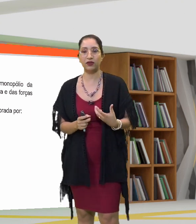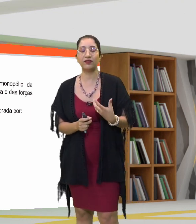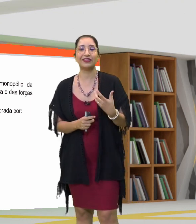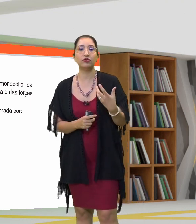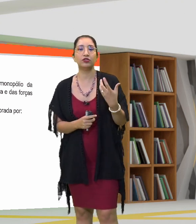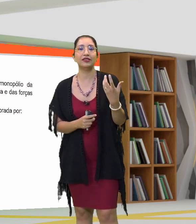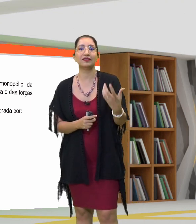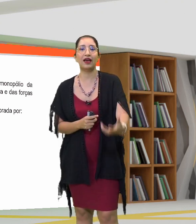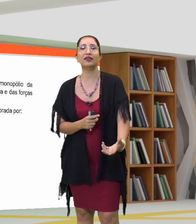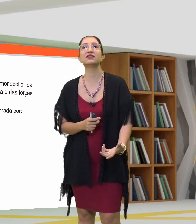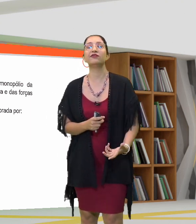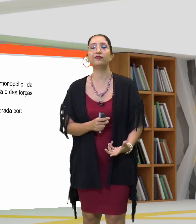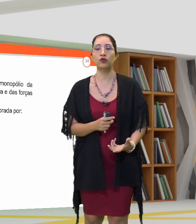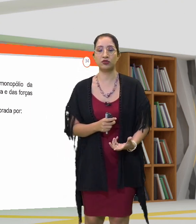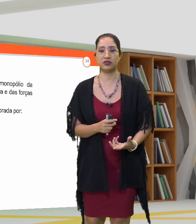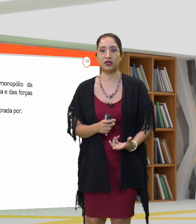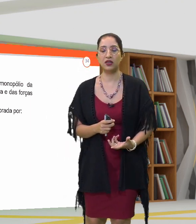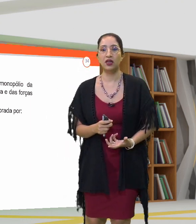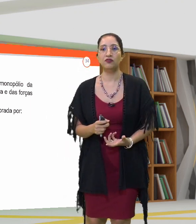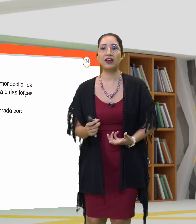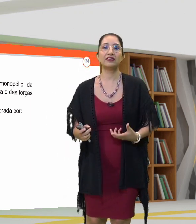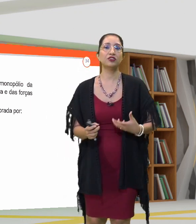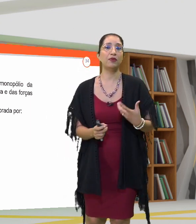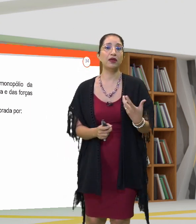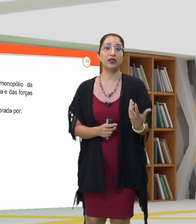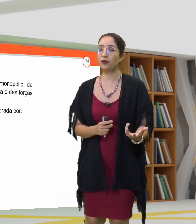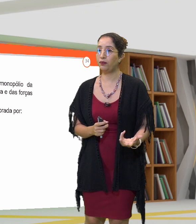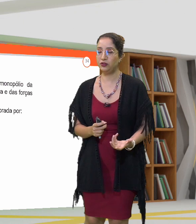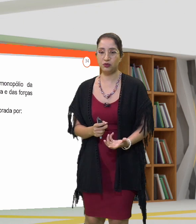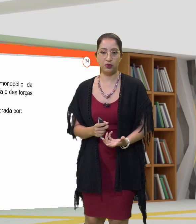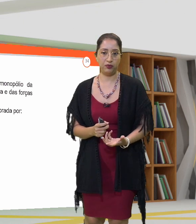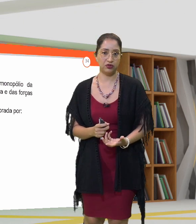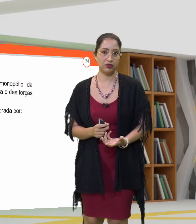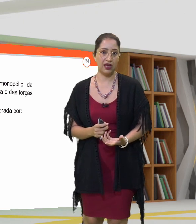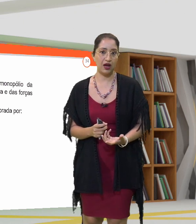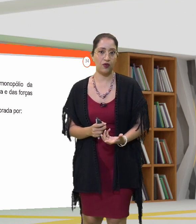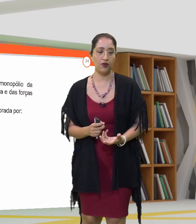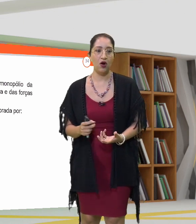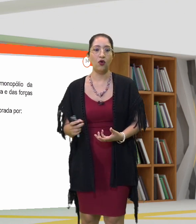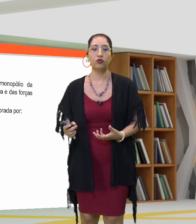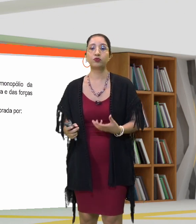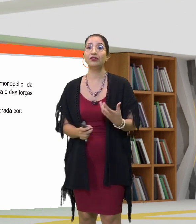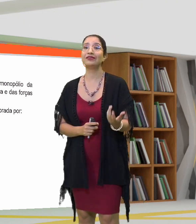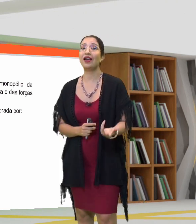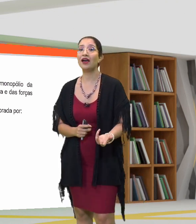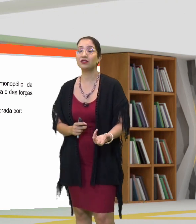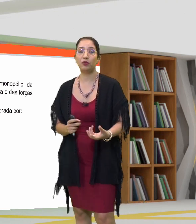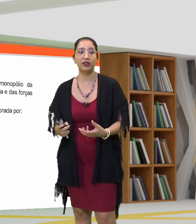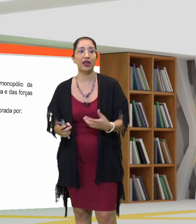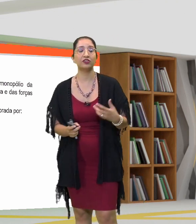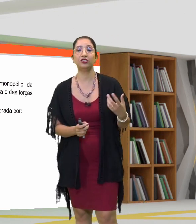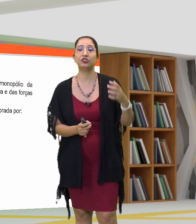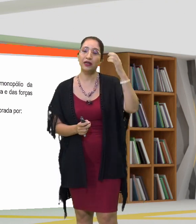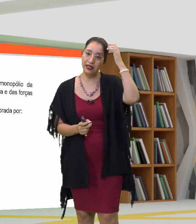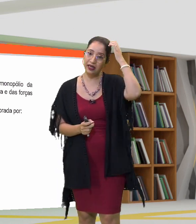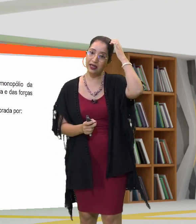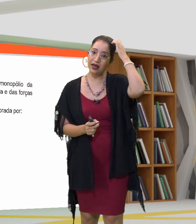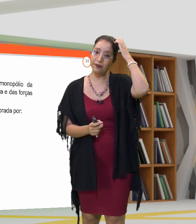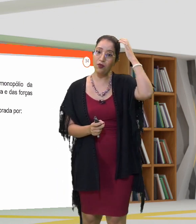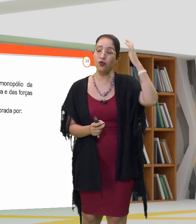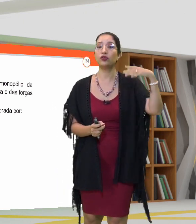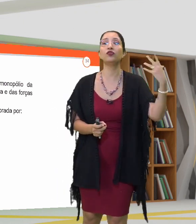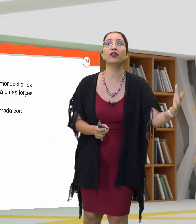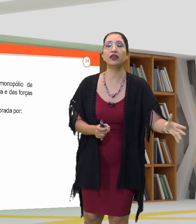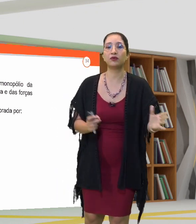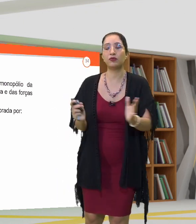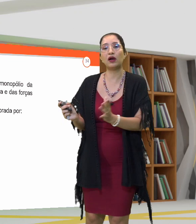força, como que vai ser utilizada essa força. Vai ser de maneira desproporcional? Os policiais podem agir de